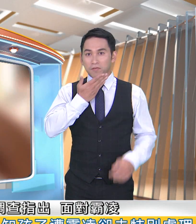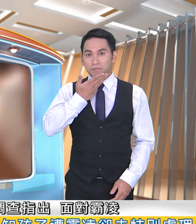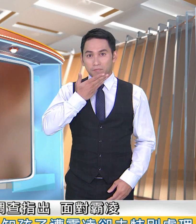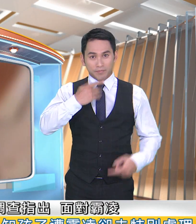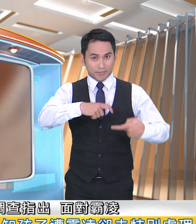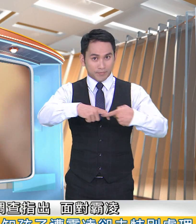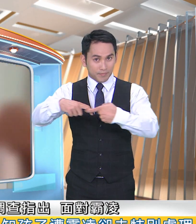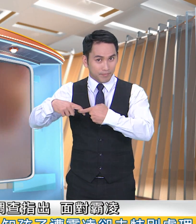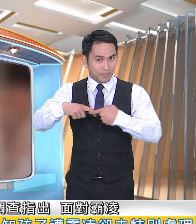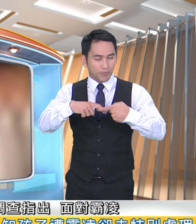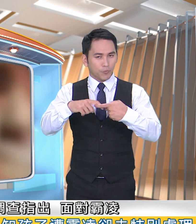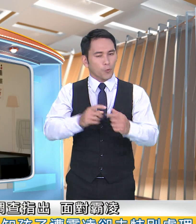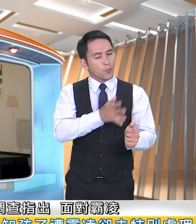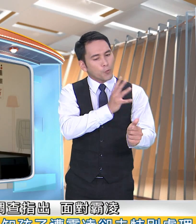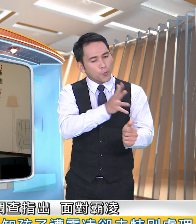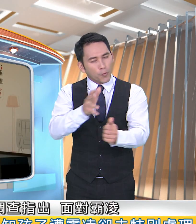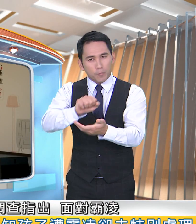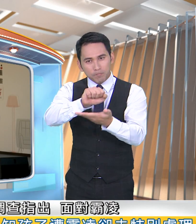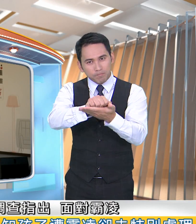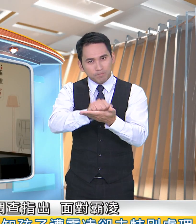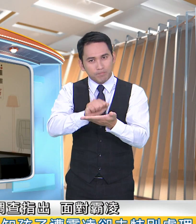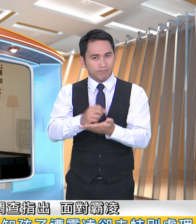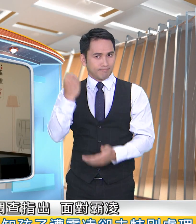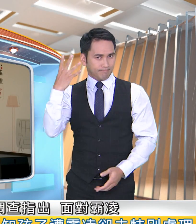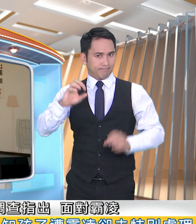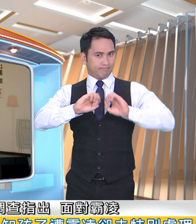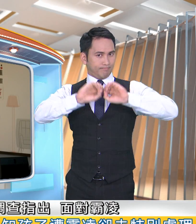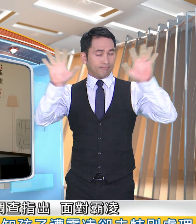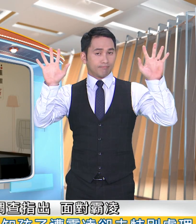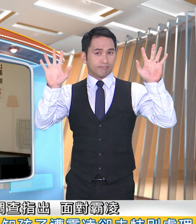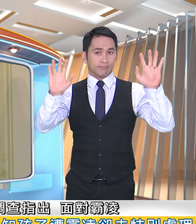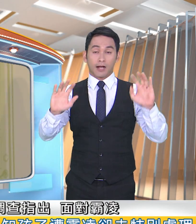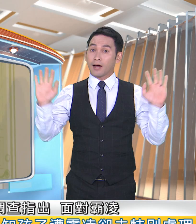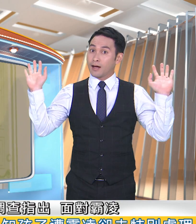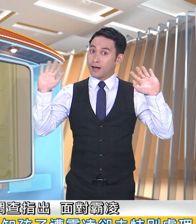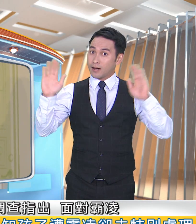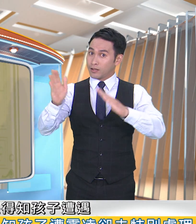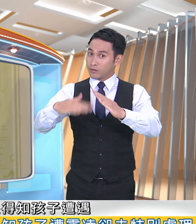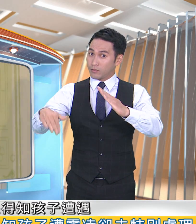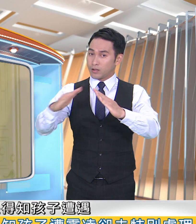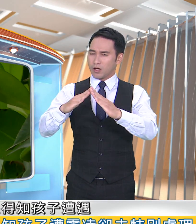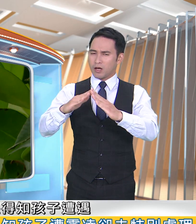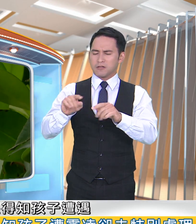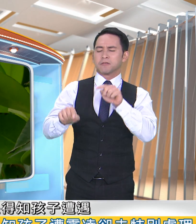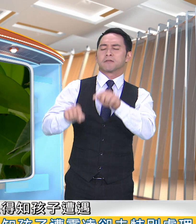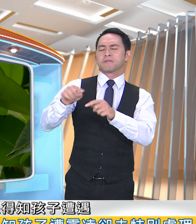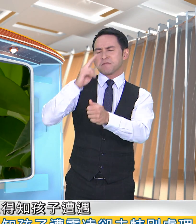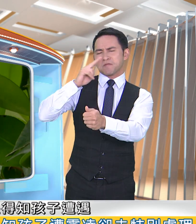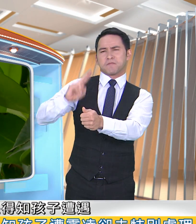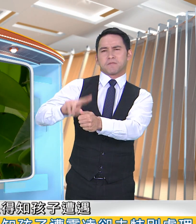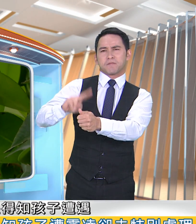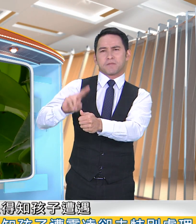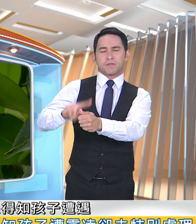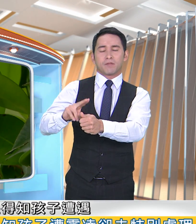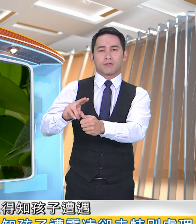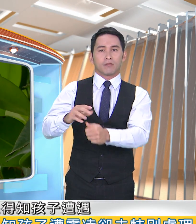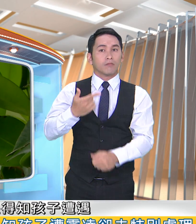儿福联盟最新的调查指出，面对霸凌，有超过四成家长得知孩子的遭